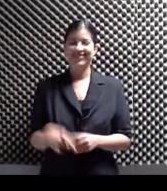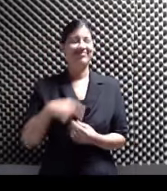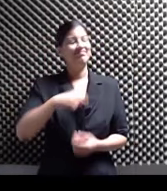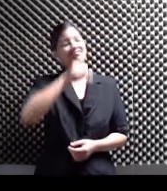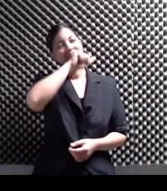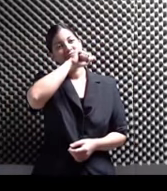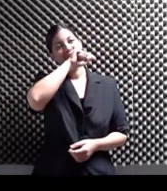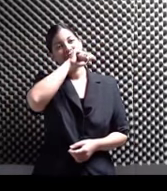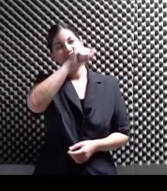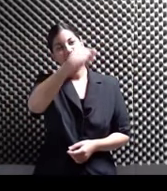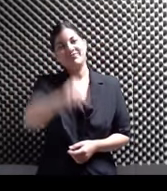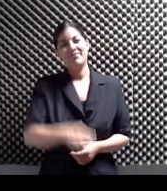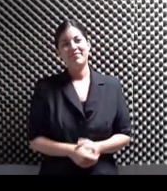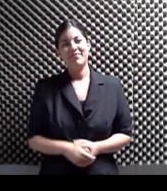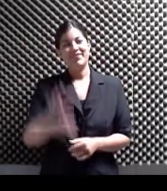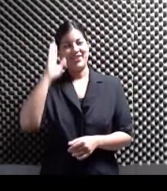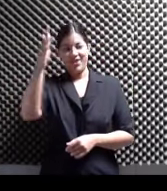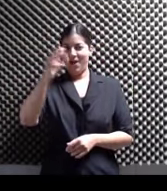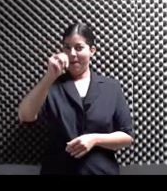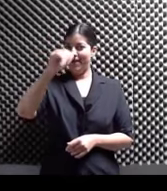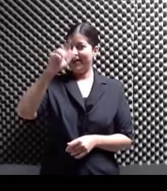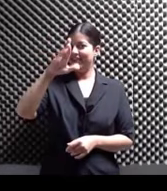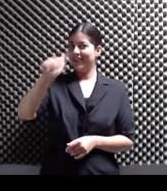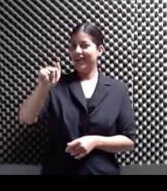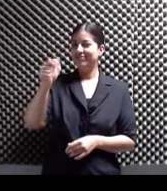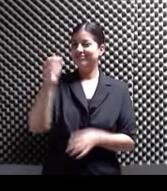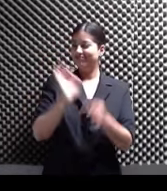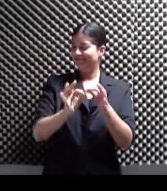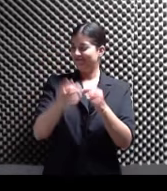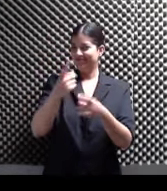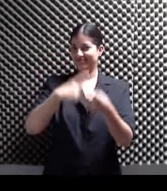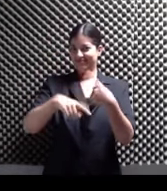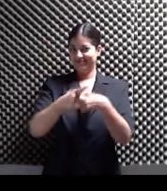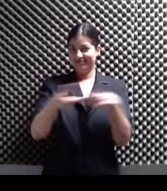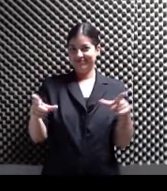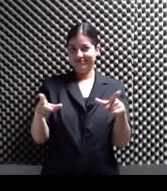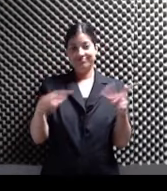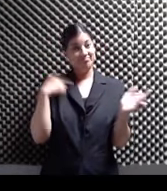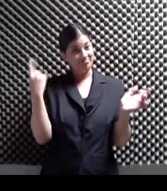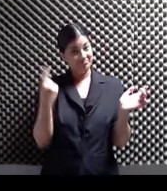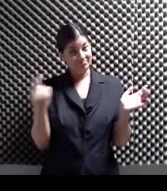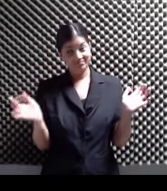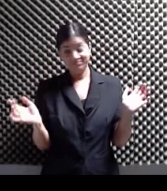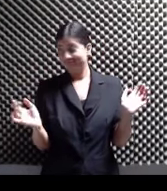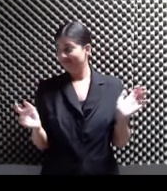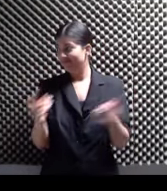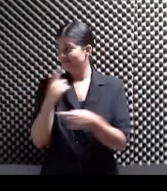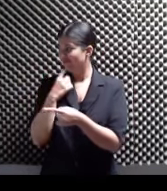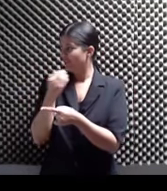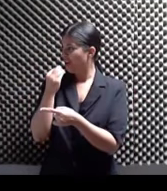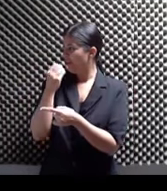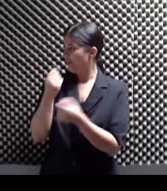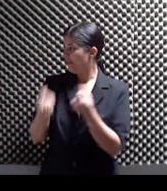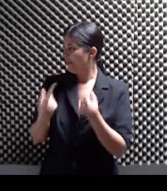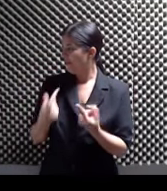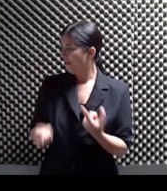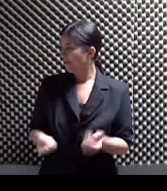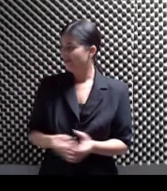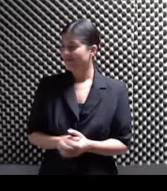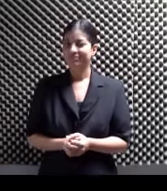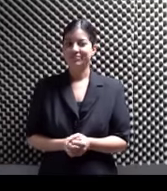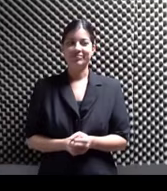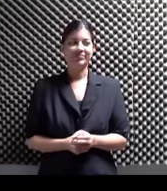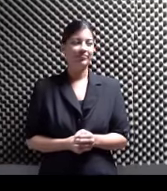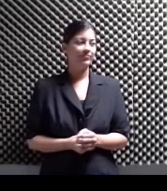encanta. Hola, Omaira Cavilla, nuestra intérprete de lenguaje de señas. Como siempre, mira aquel comiendo popcorn. Mira,